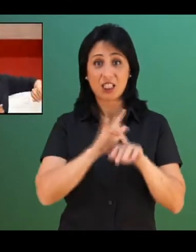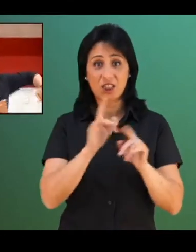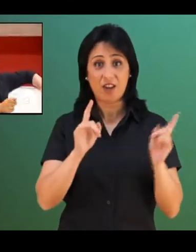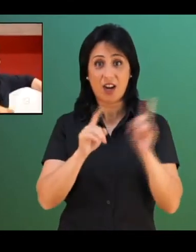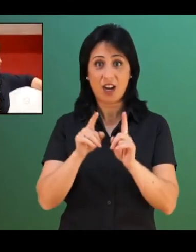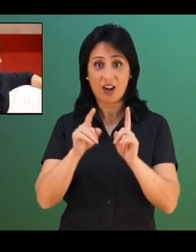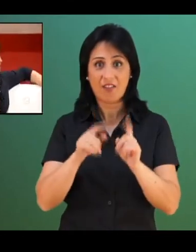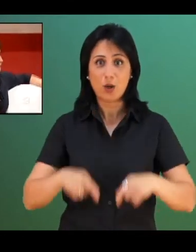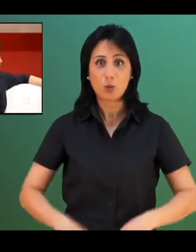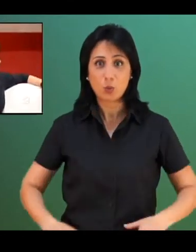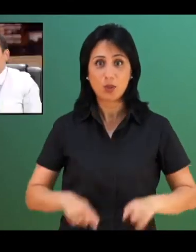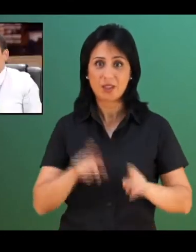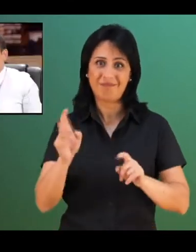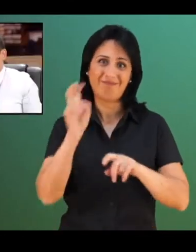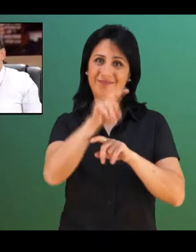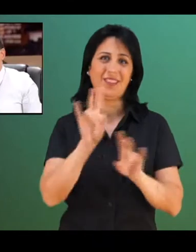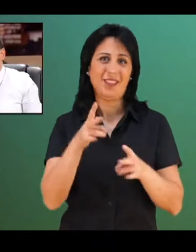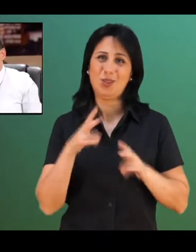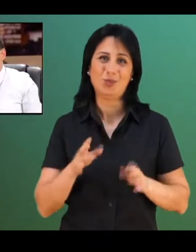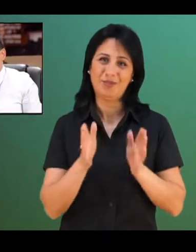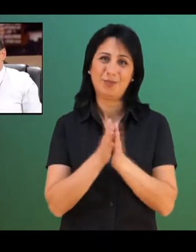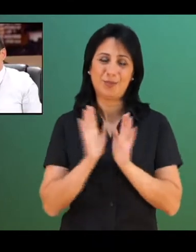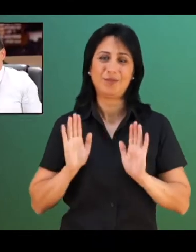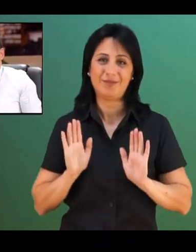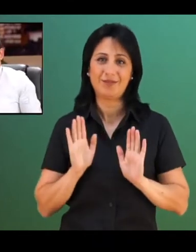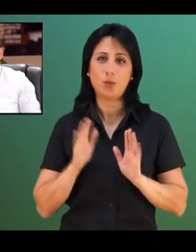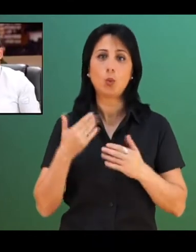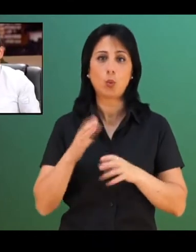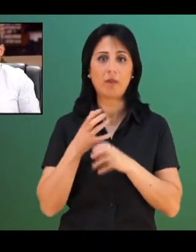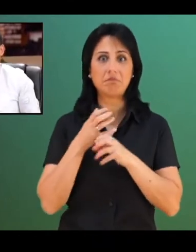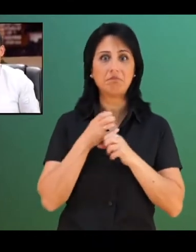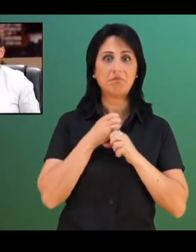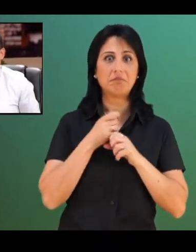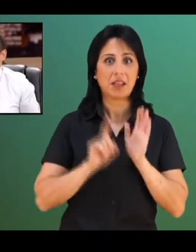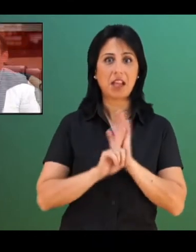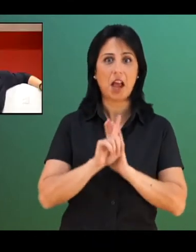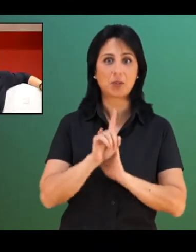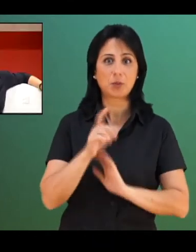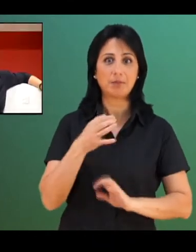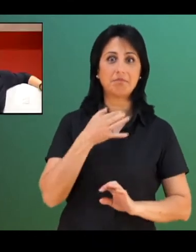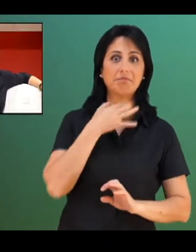უკვე. ხო. აი ეს სანზონური კოდები ირჩება ფაქტად.